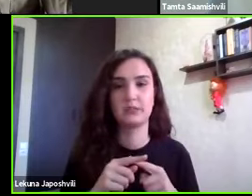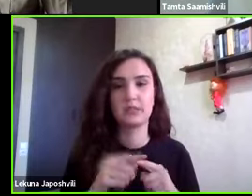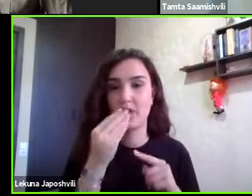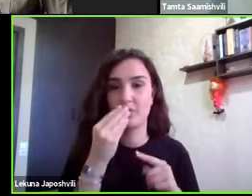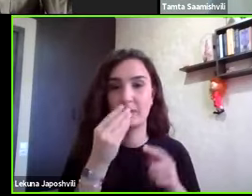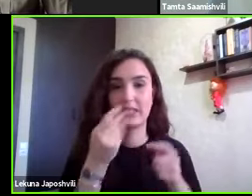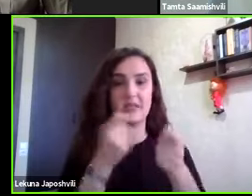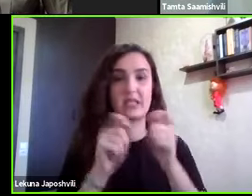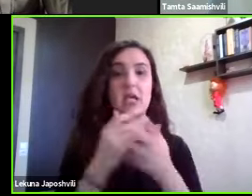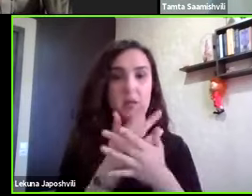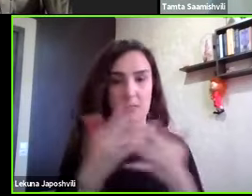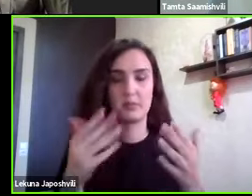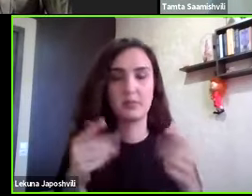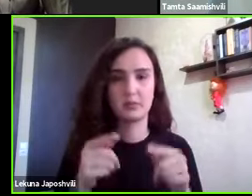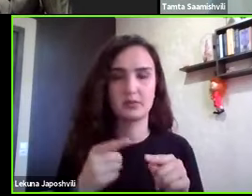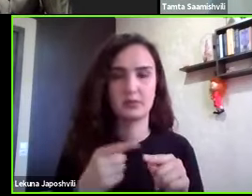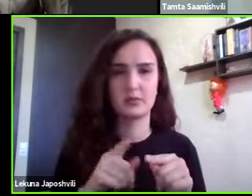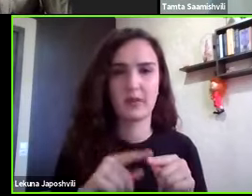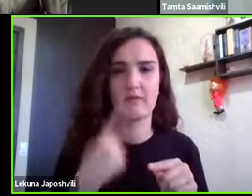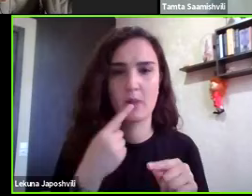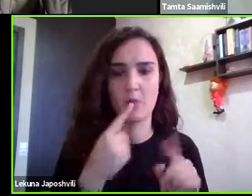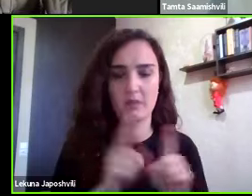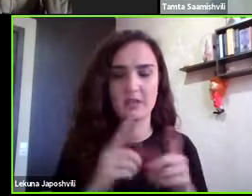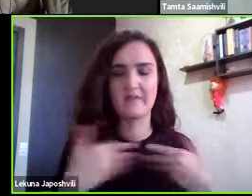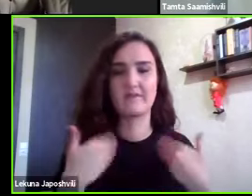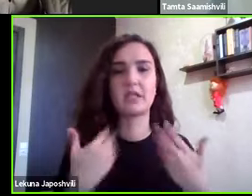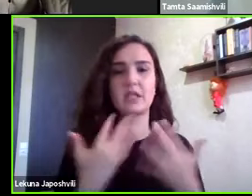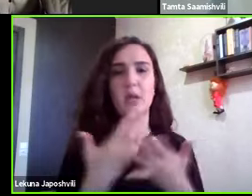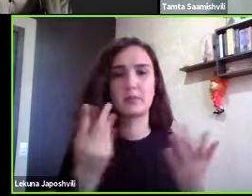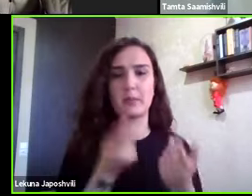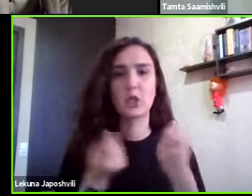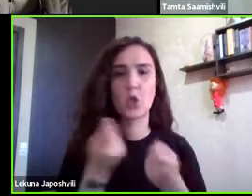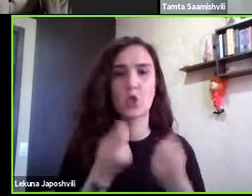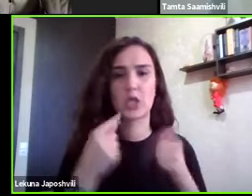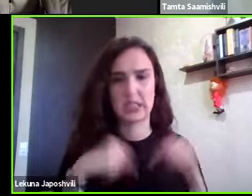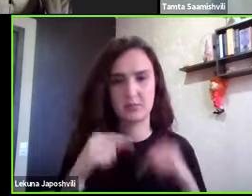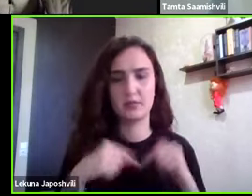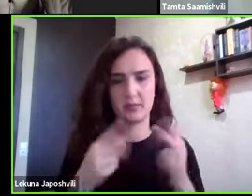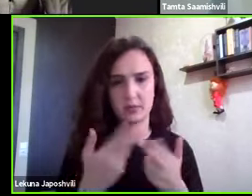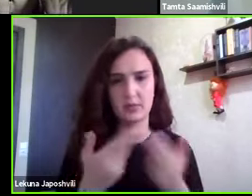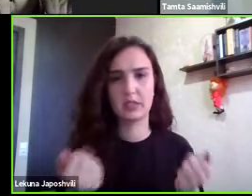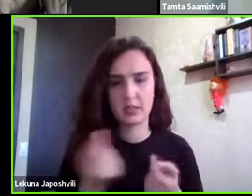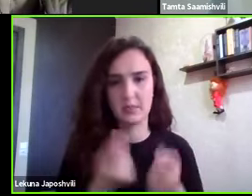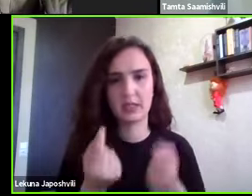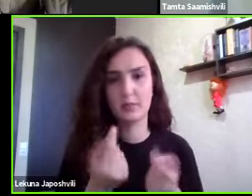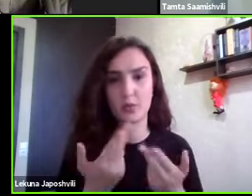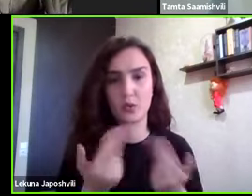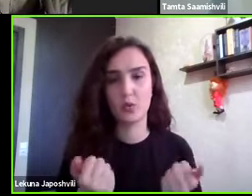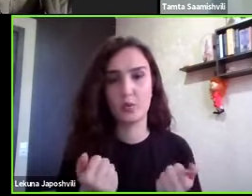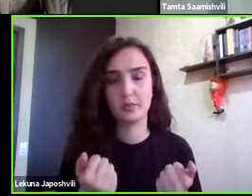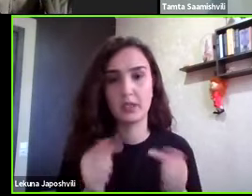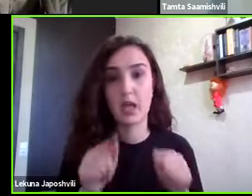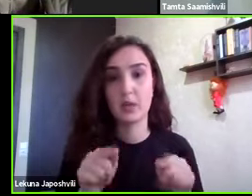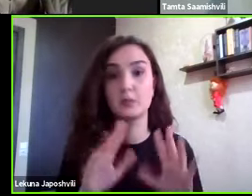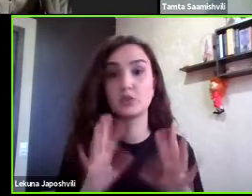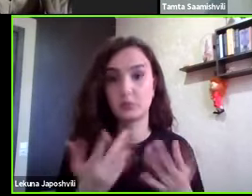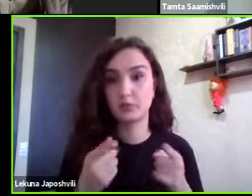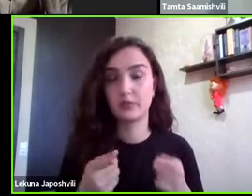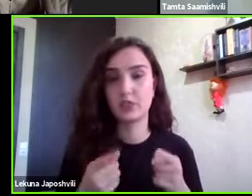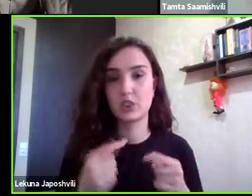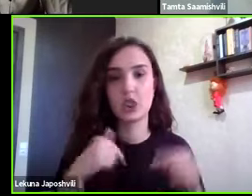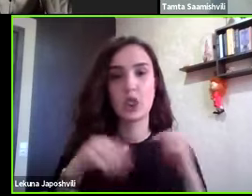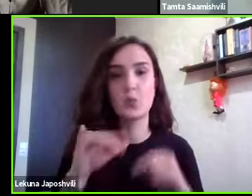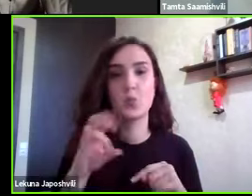საკვები ნივთიერებები, ნუ ვამბობ ეს ვიტამინები და მიკროორგანიზმები, ესა მიკროელემენტები, ხო? ამ შემთხვევაში